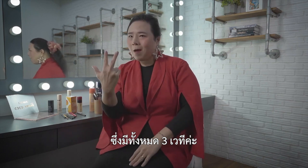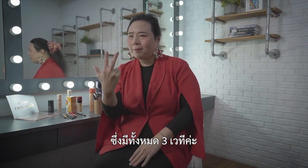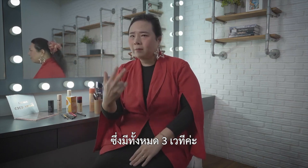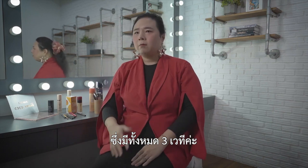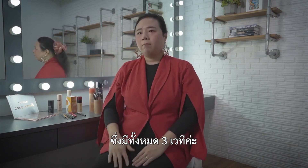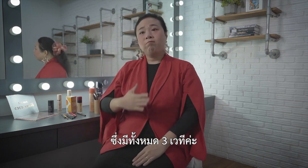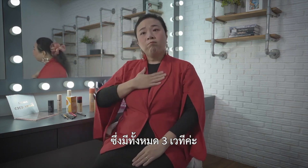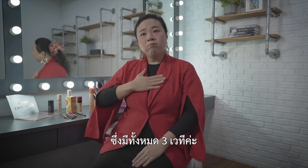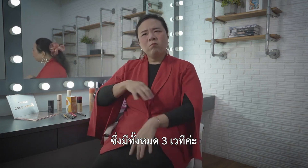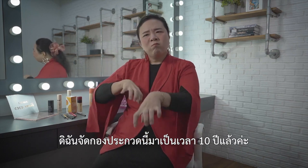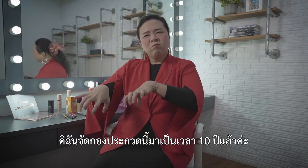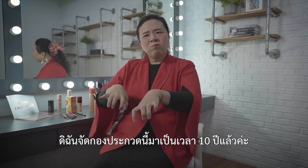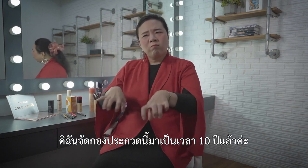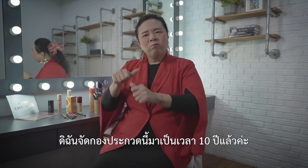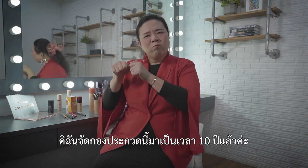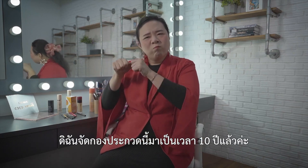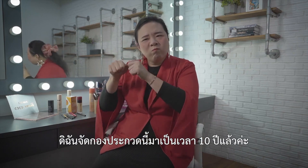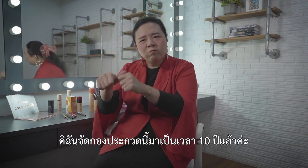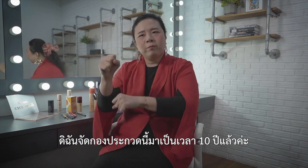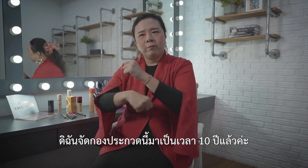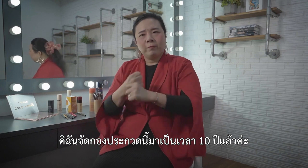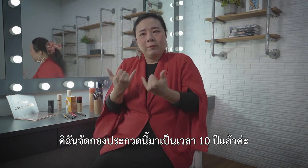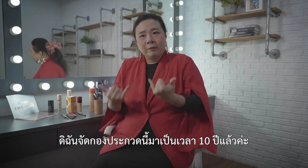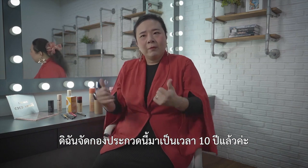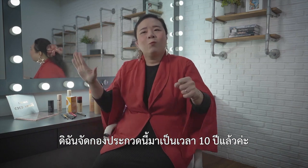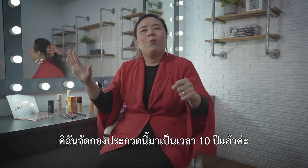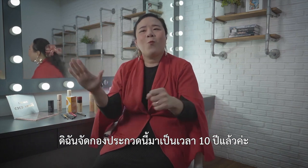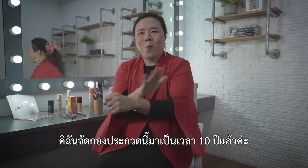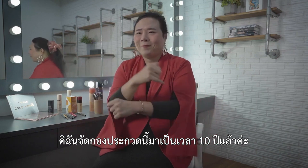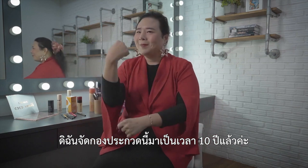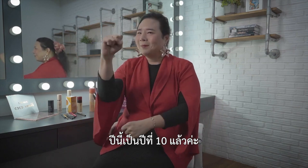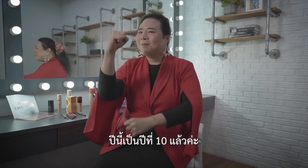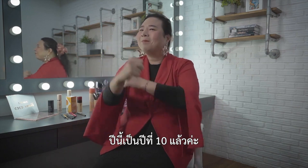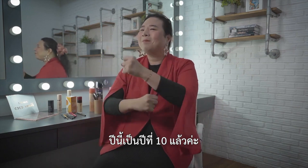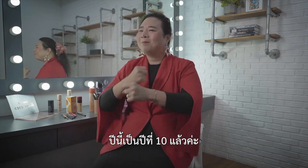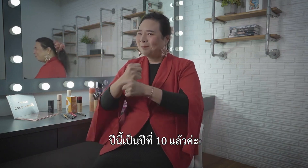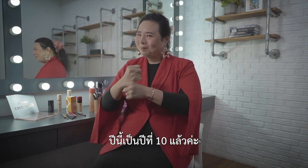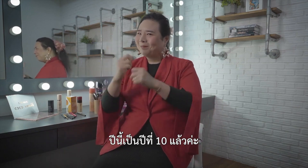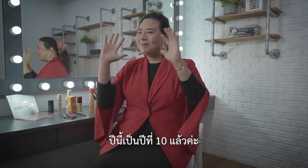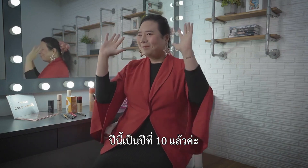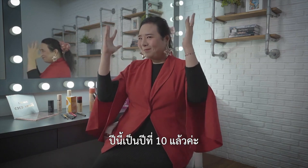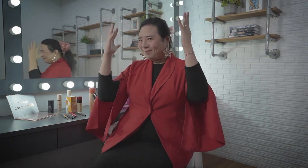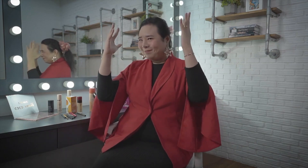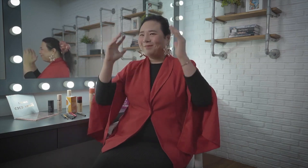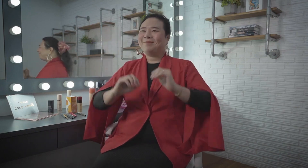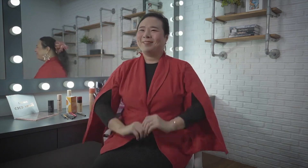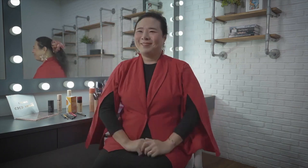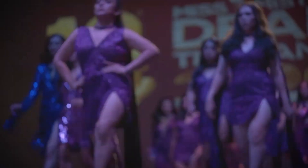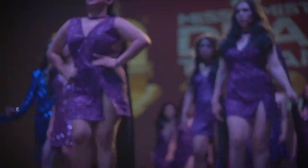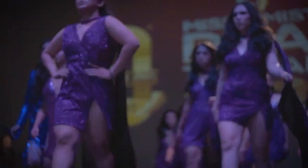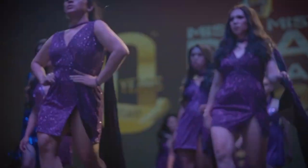ซึมทั้งหมดสามเวทีค่ะดีฉันจากกองประกวดนี้มาเป็นเวลาสิบปีแล้คะปีนี้เปนปีที่สิบแล้วค่ะ